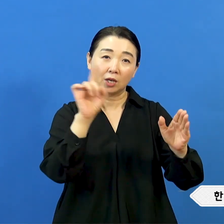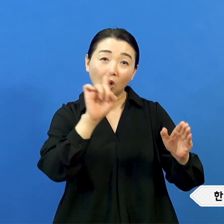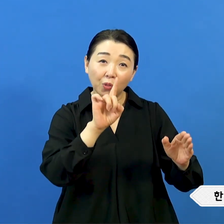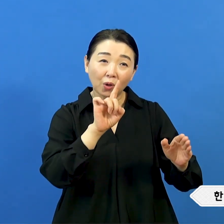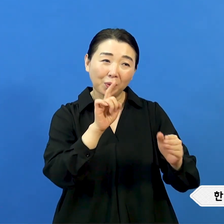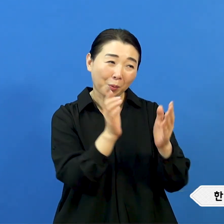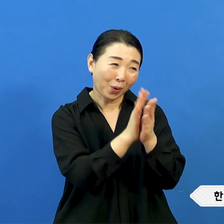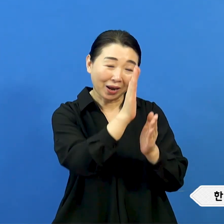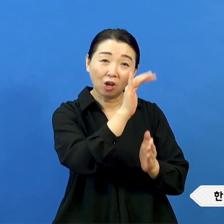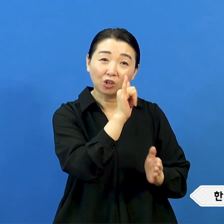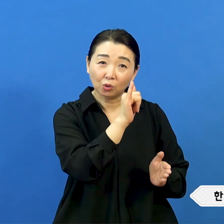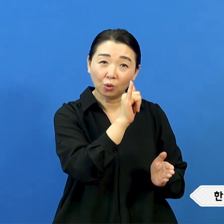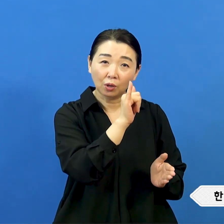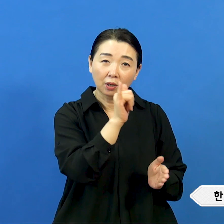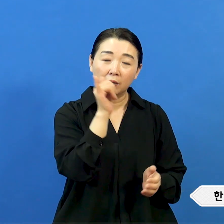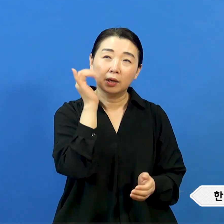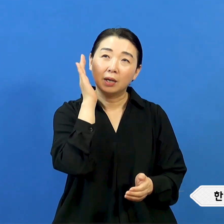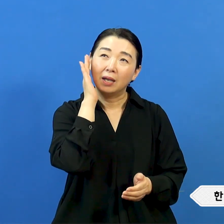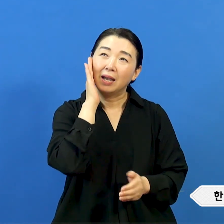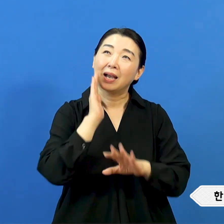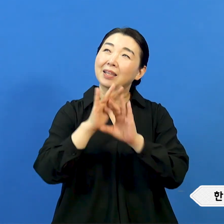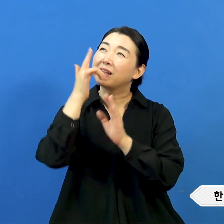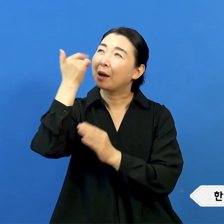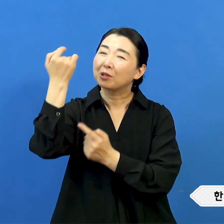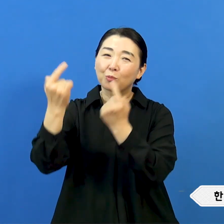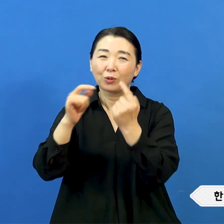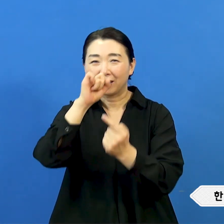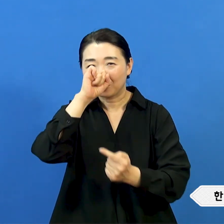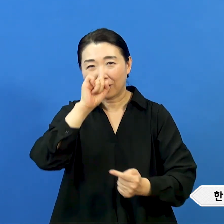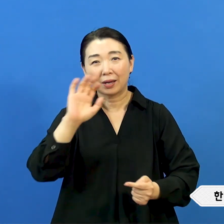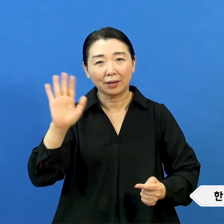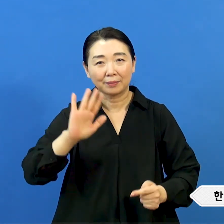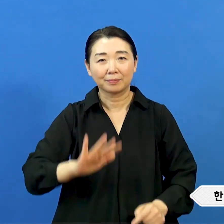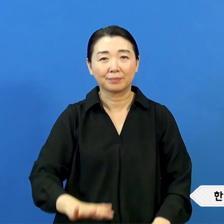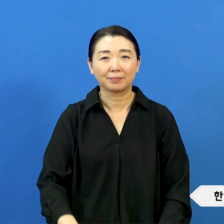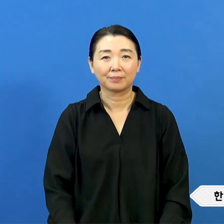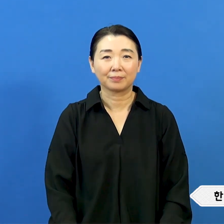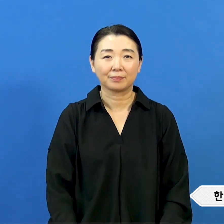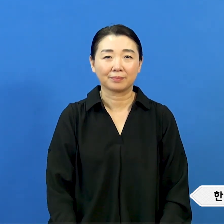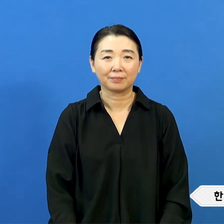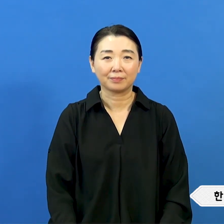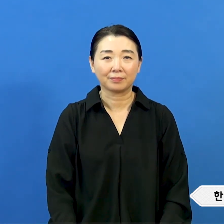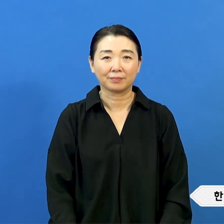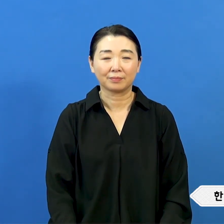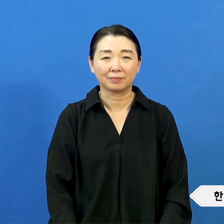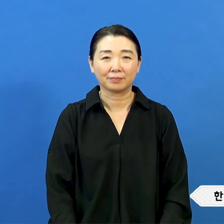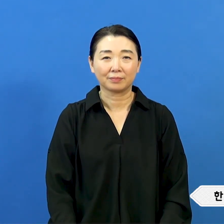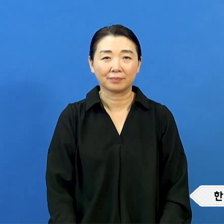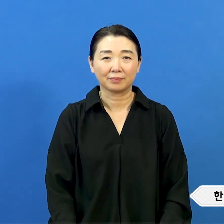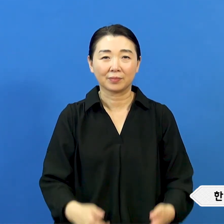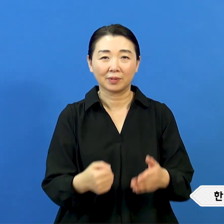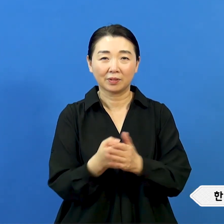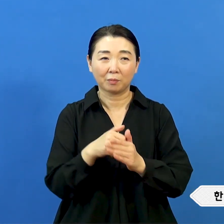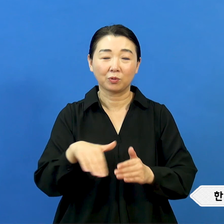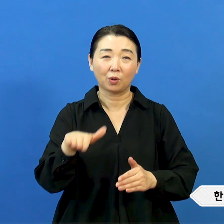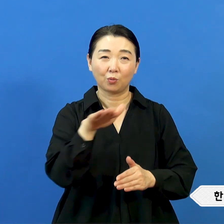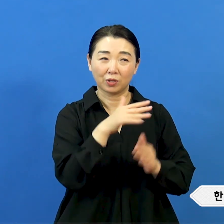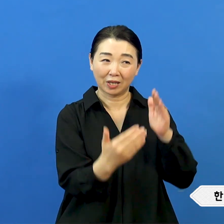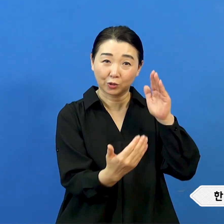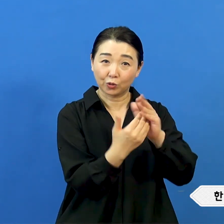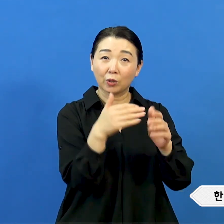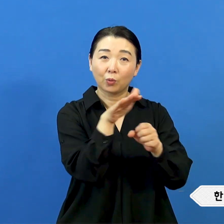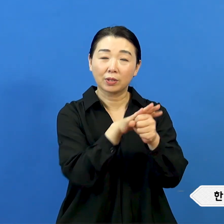어떤 화려한 것도 하늘 아버지보다 더 좋을 수는 없습니다. 그래서 우리의 최고의